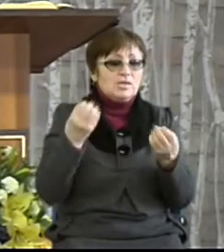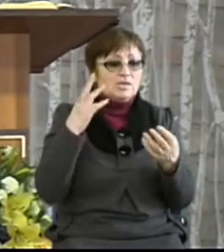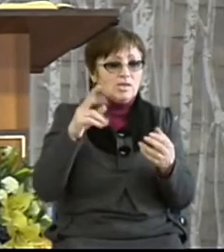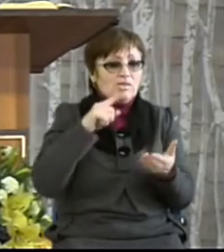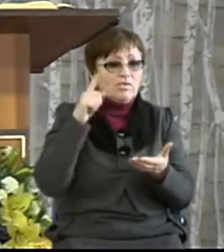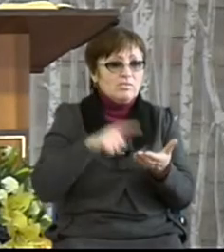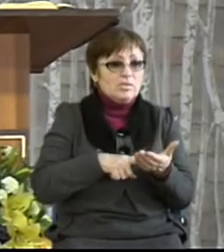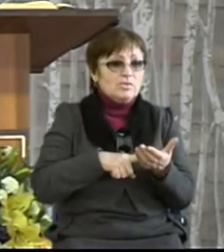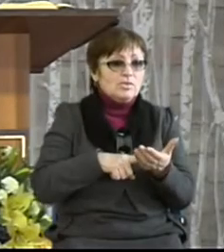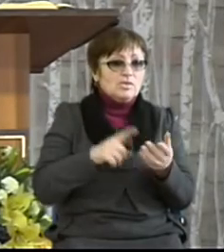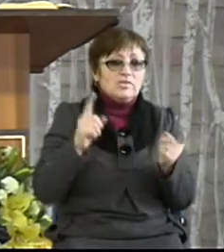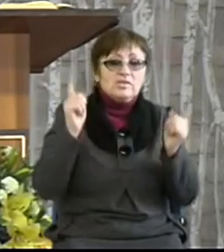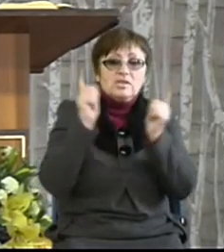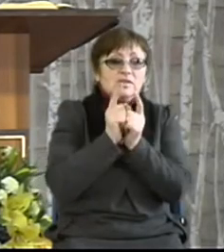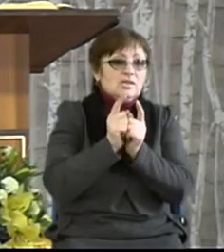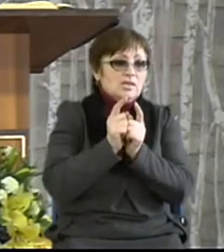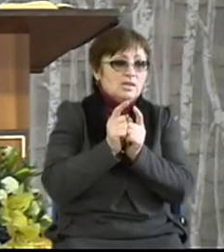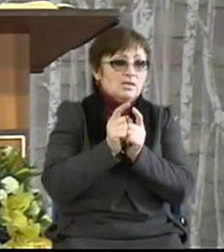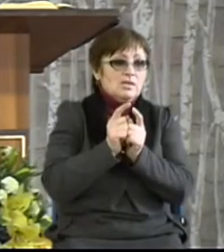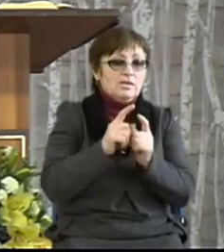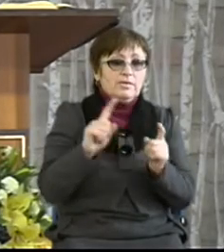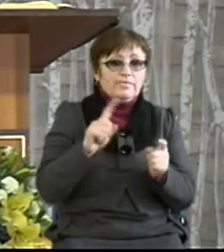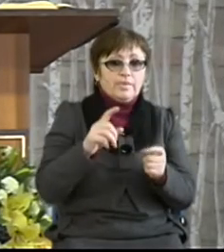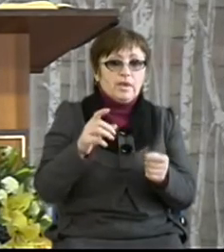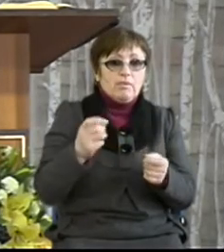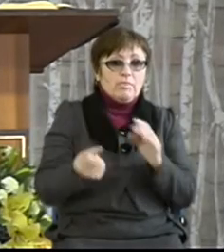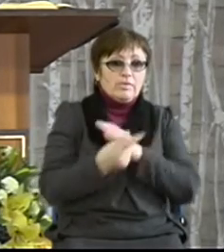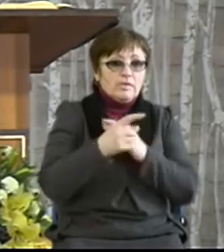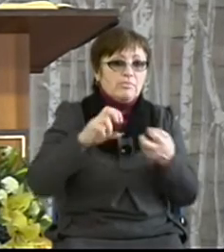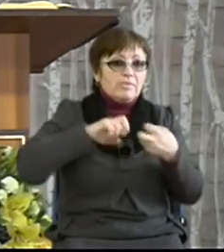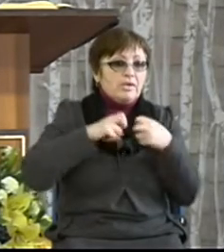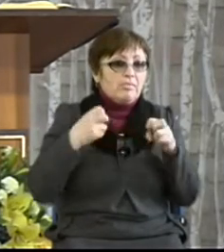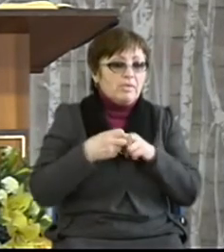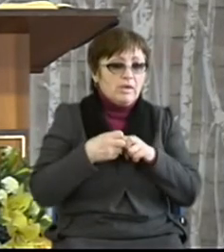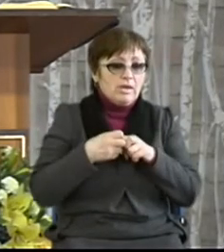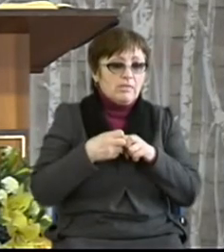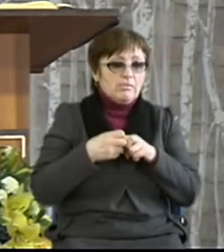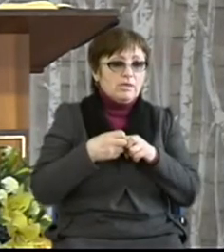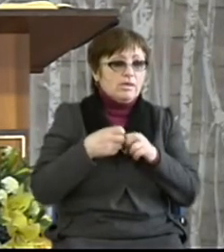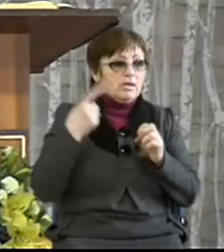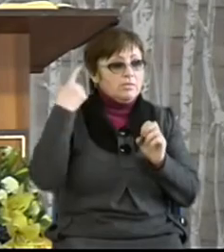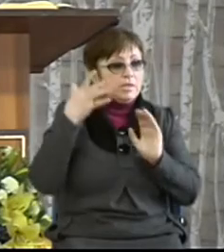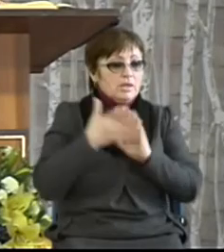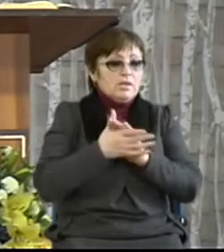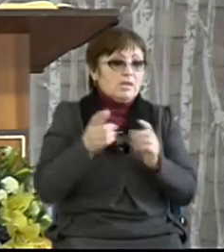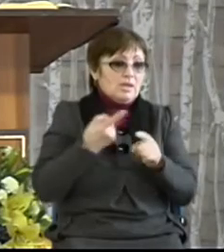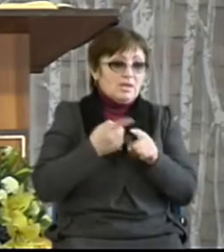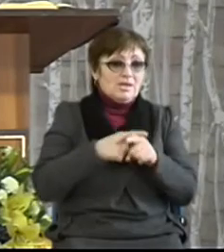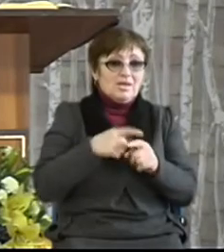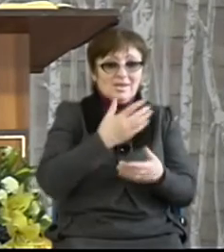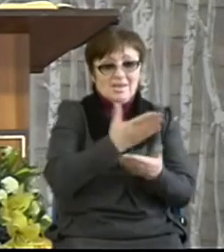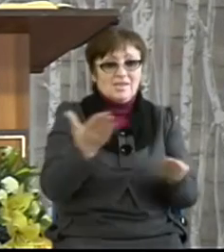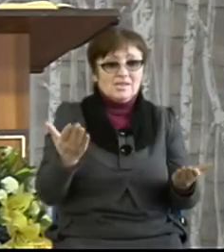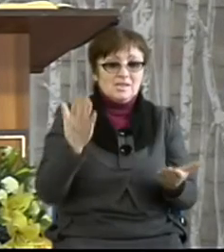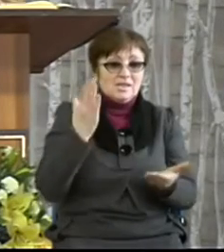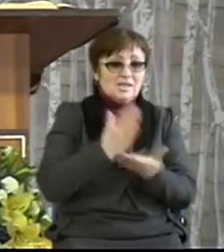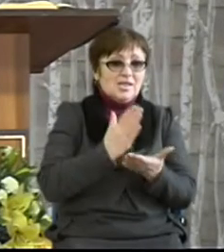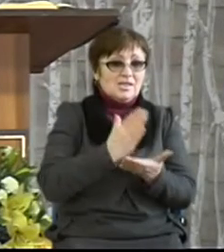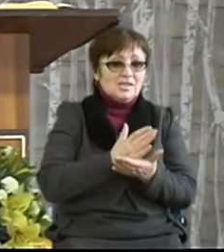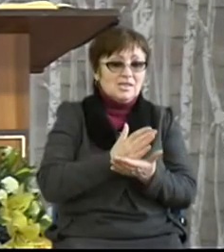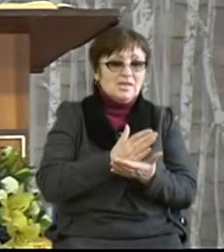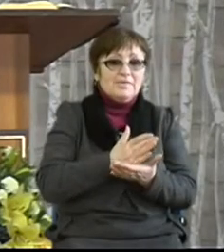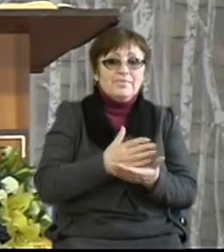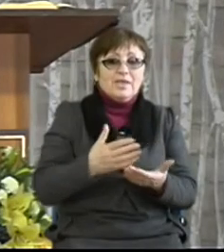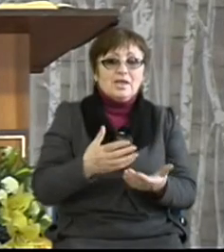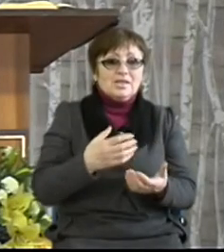мы понимаем, то, что с чем мы можем столкнуться, оно может обернуться проблемой для нас. И понятно, что это и есть наша эмоциональная реакция, страх,